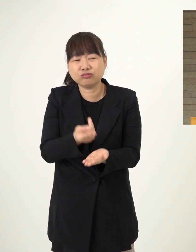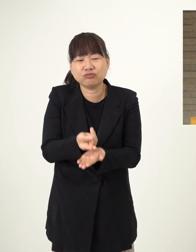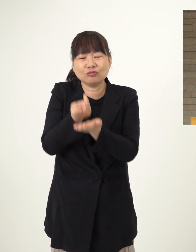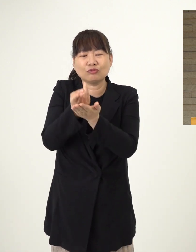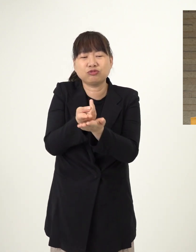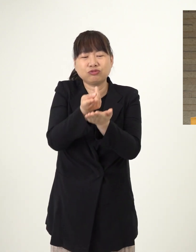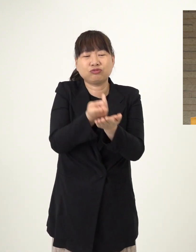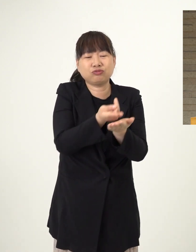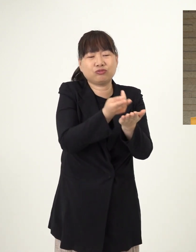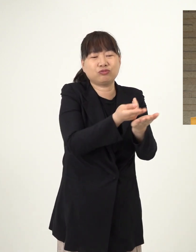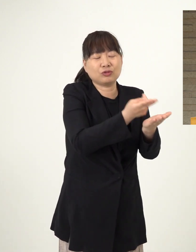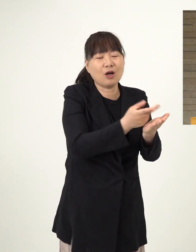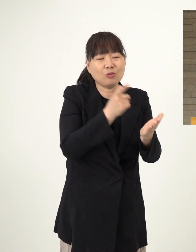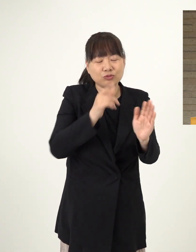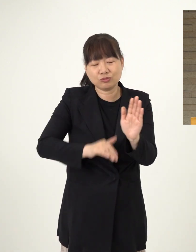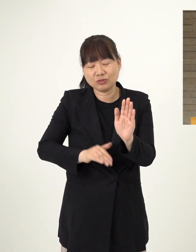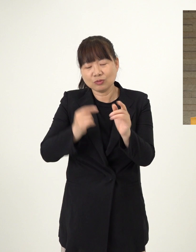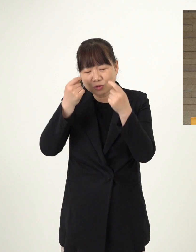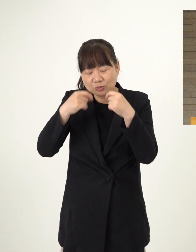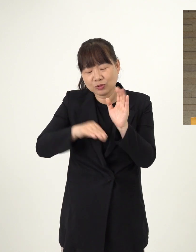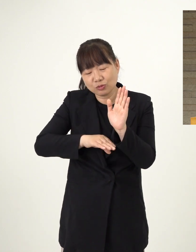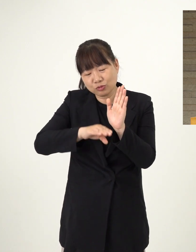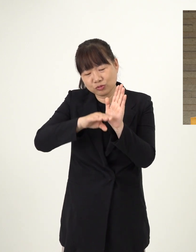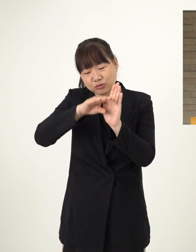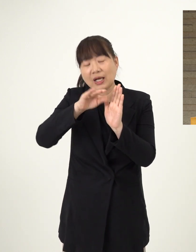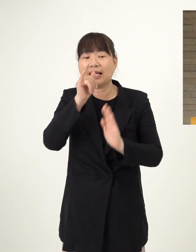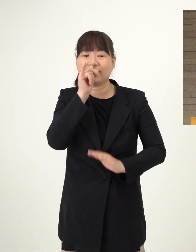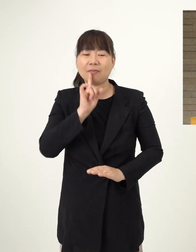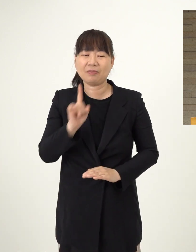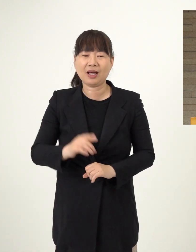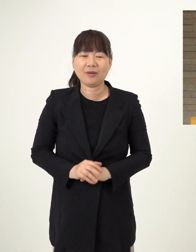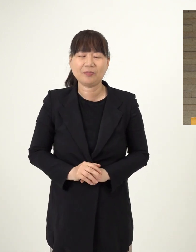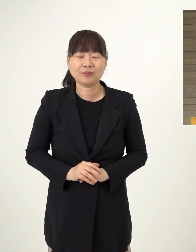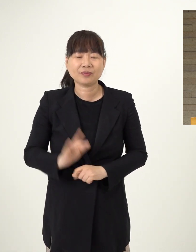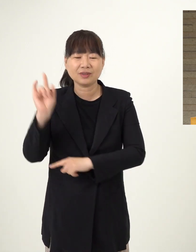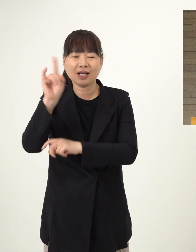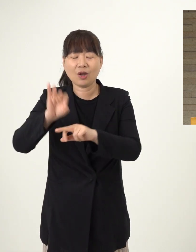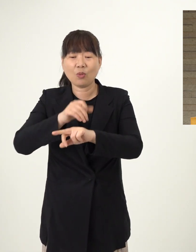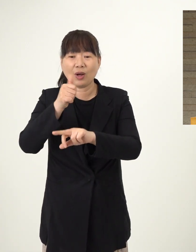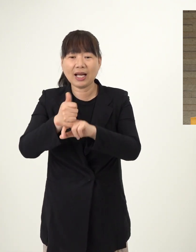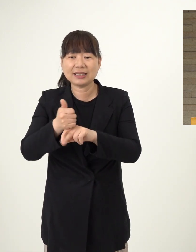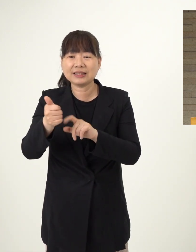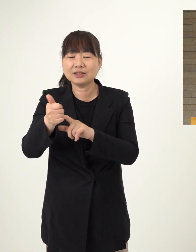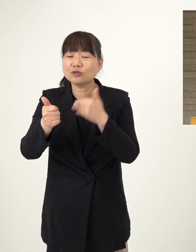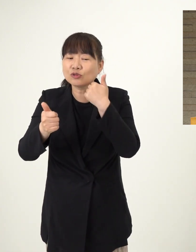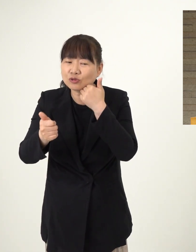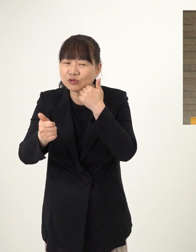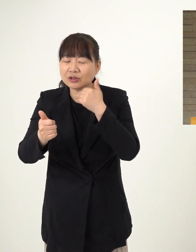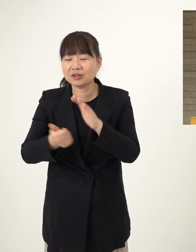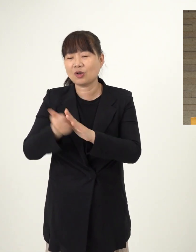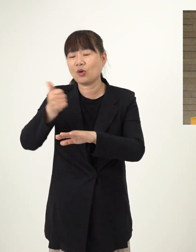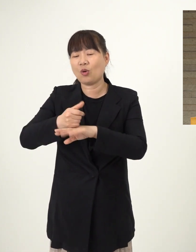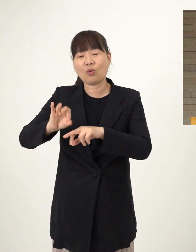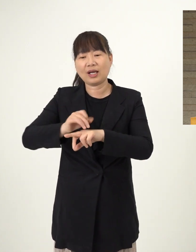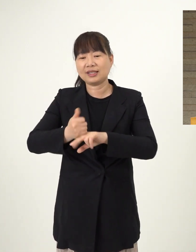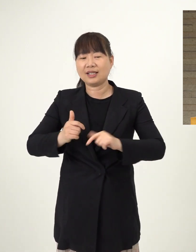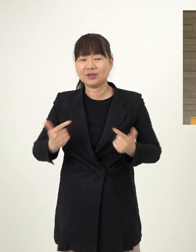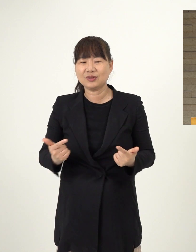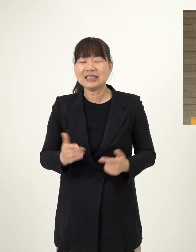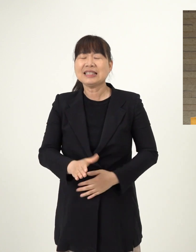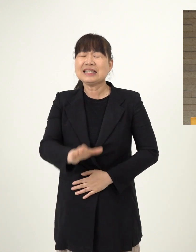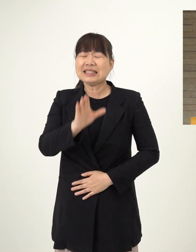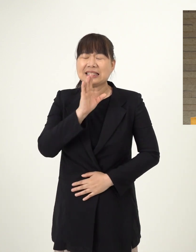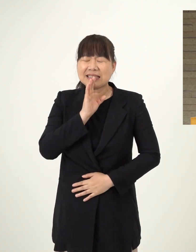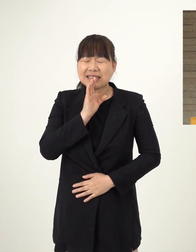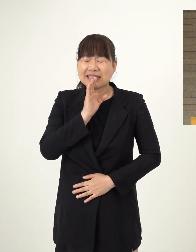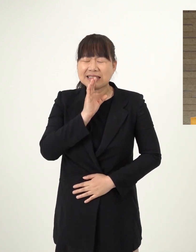그래서 다윗의 그림은 성공한 왕이 아니에요. 그는 드디어 참된 성도로